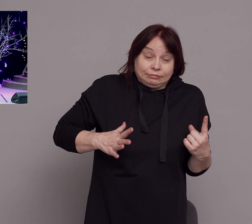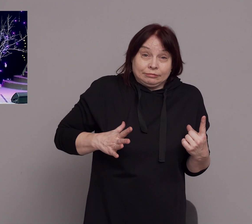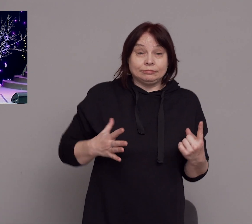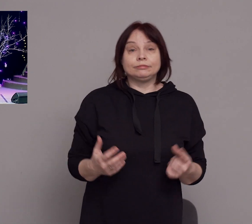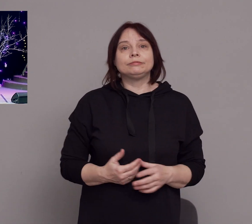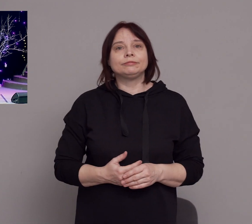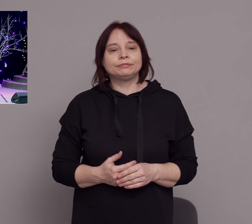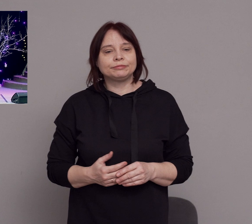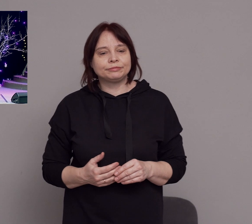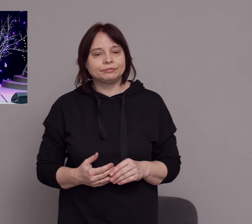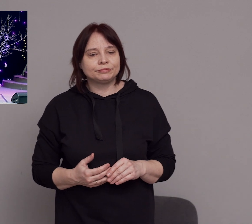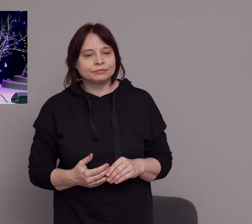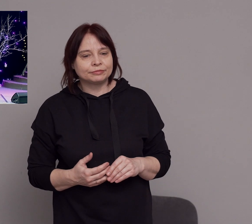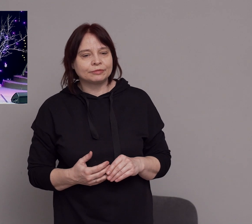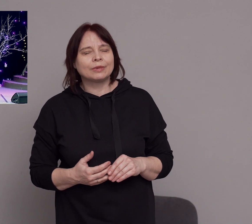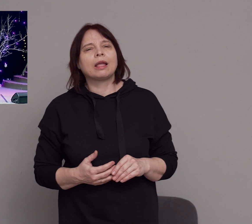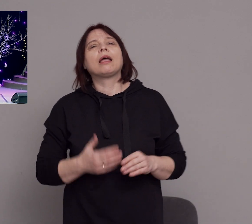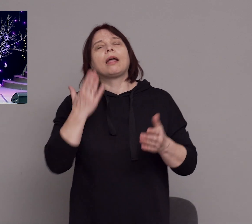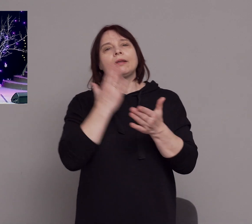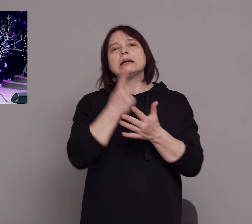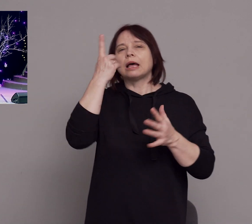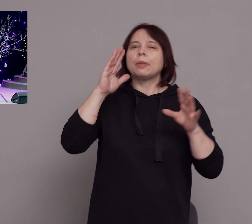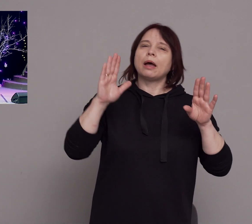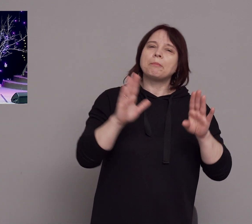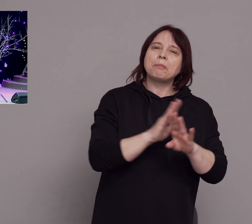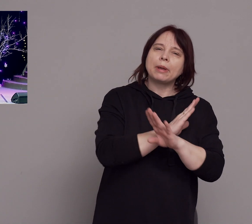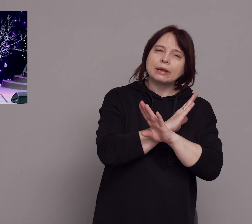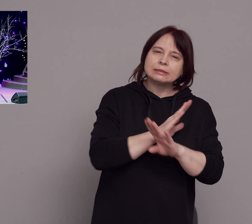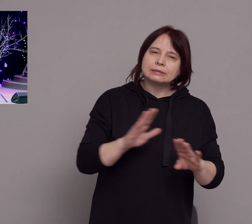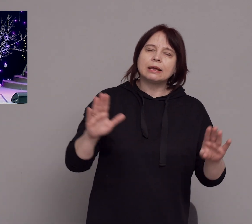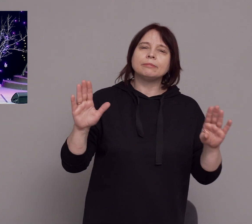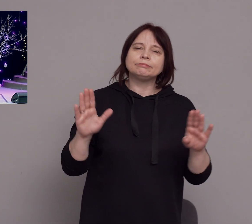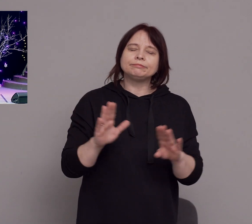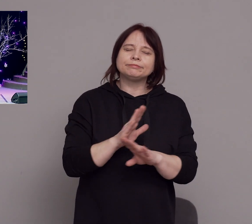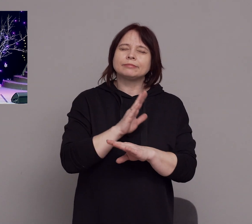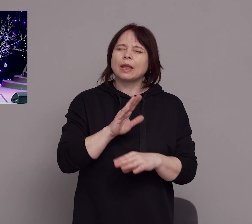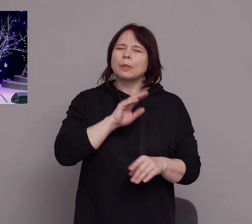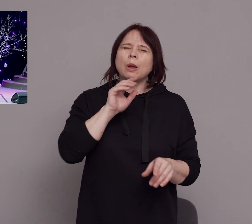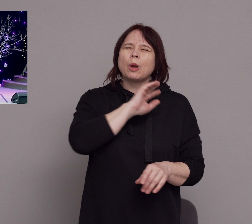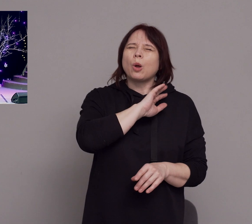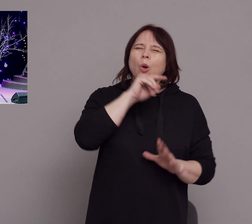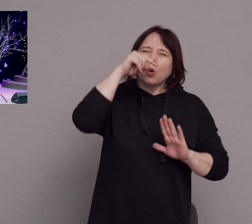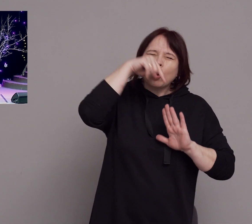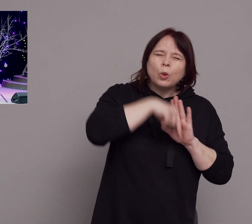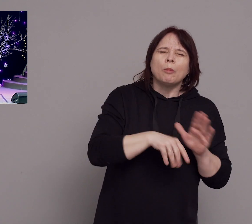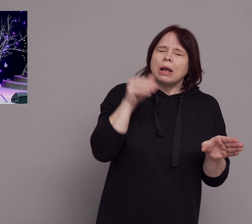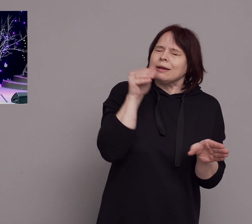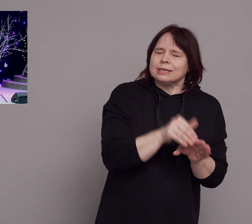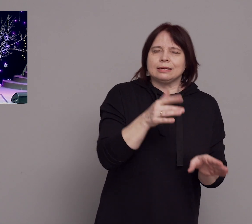«Гефсимания», и там есть такая строчка, которая всегда особенно задевает мое сердце.